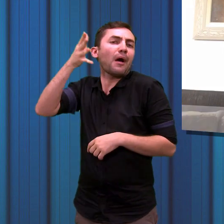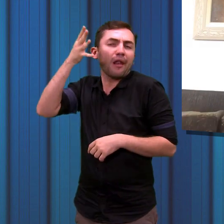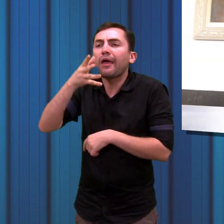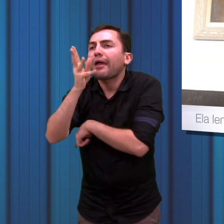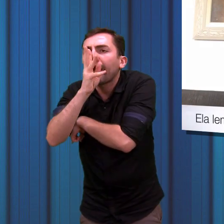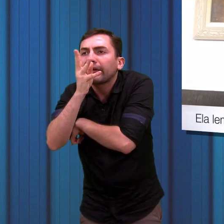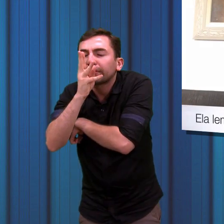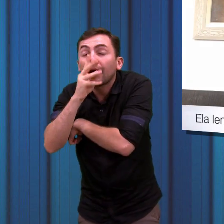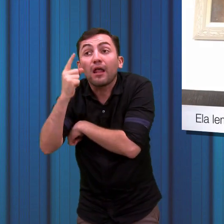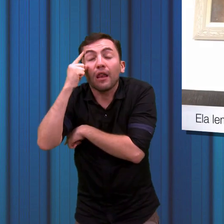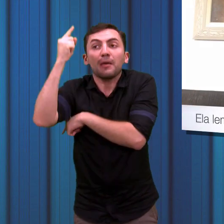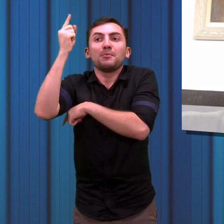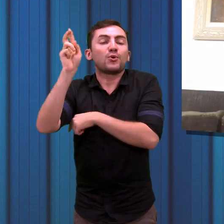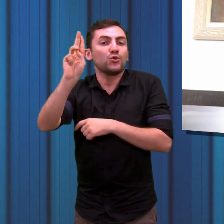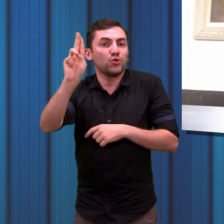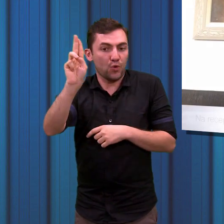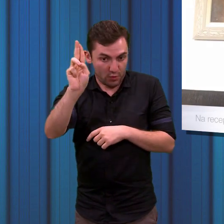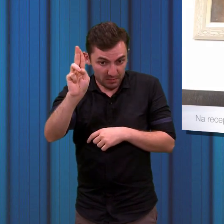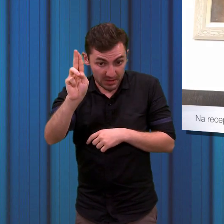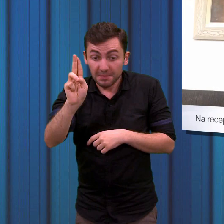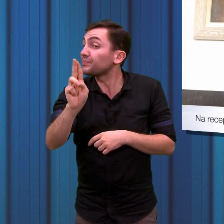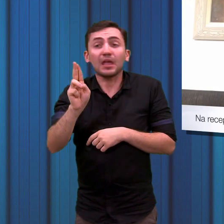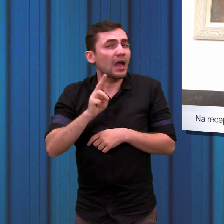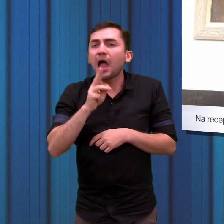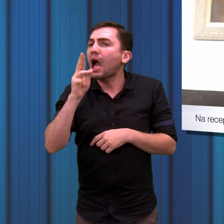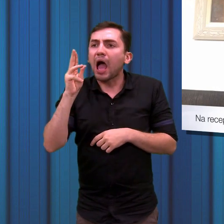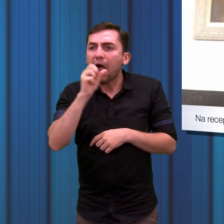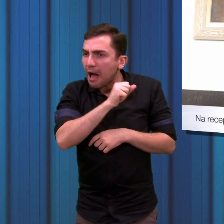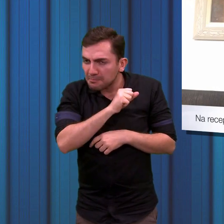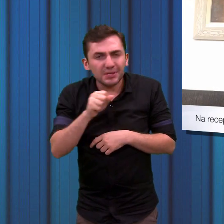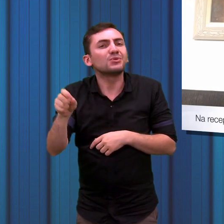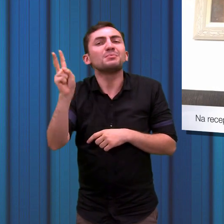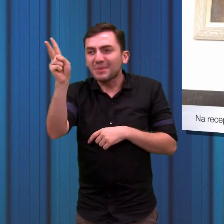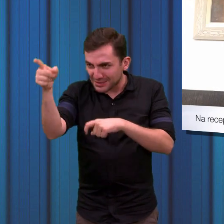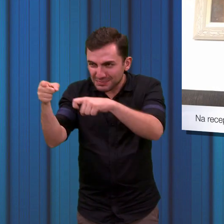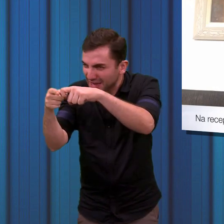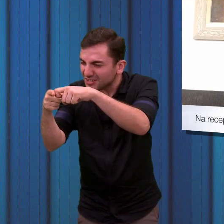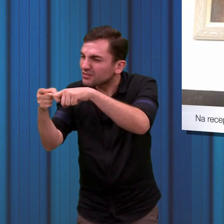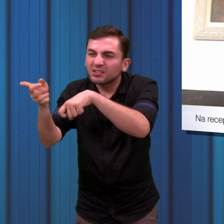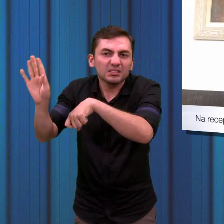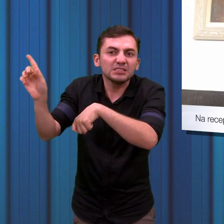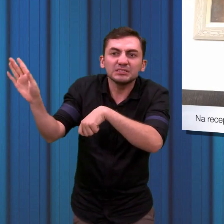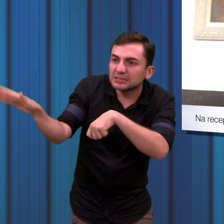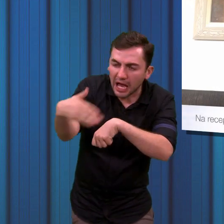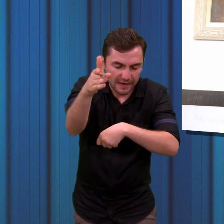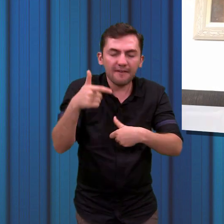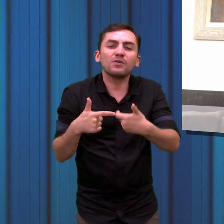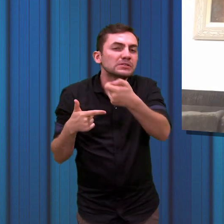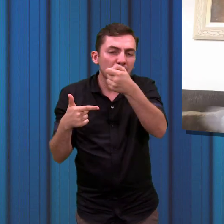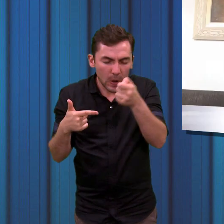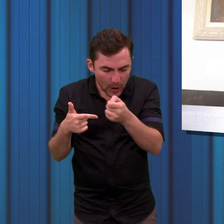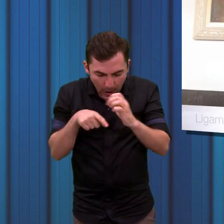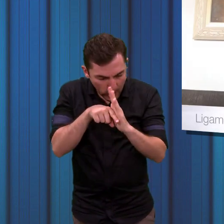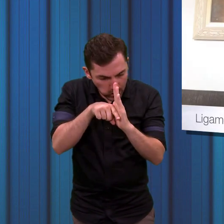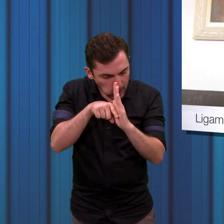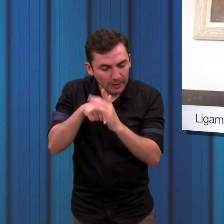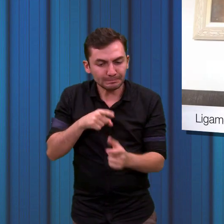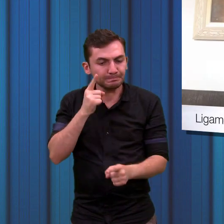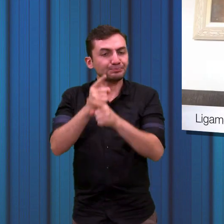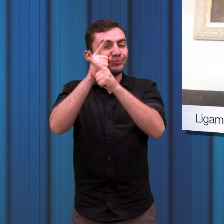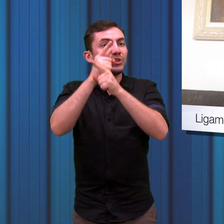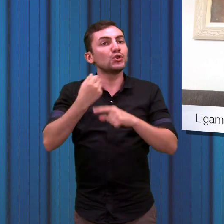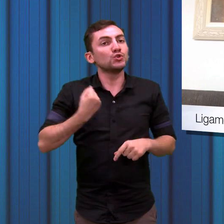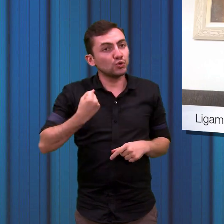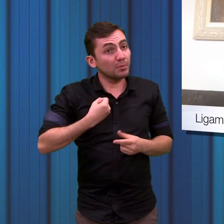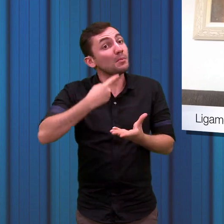uma aula. Ela lembrou desse nome. Na recepção mesmo, a gente fez uma pesquisa pela internet, no celular. Ligamos